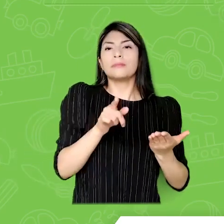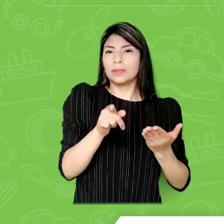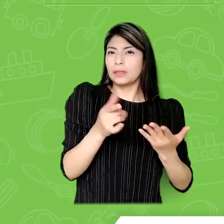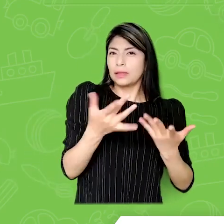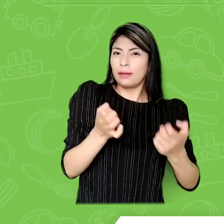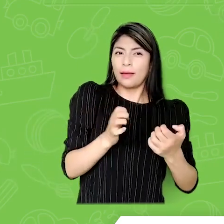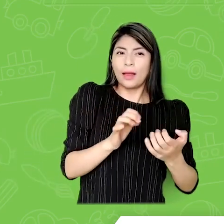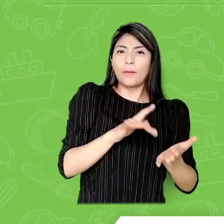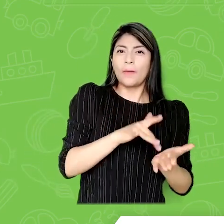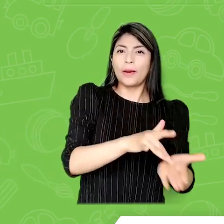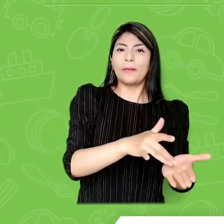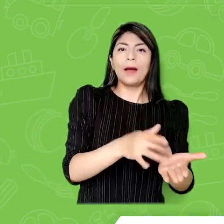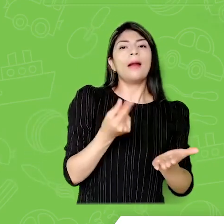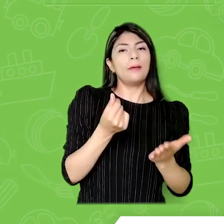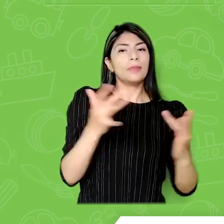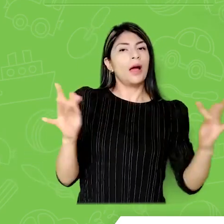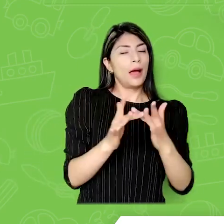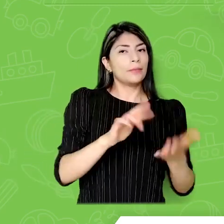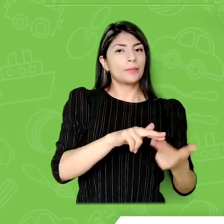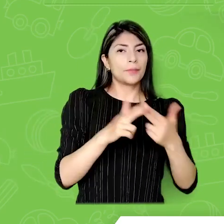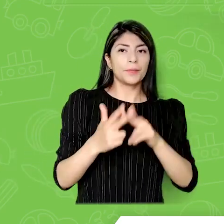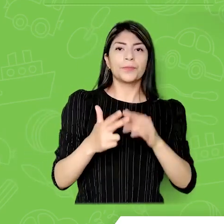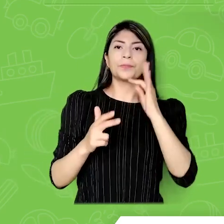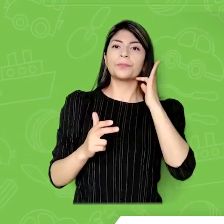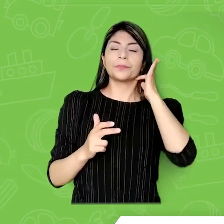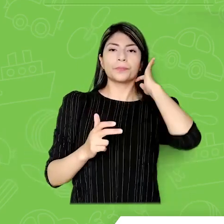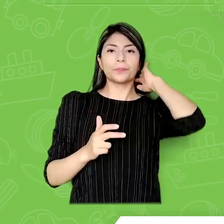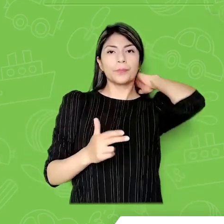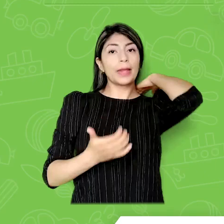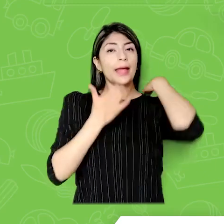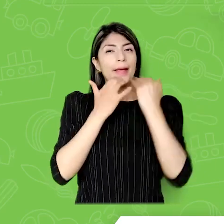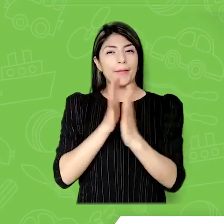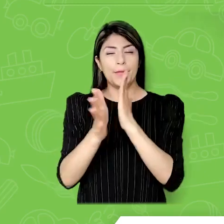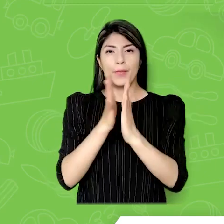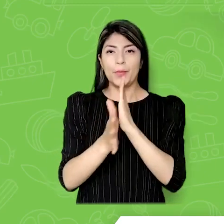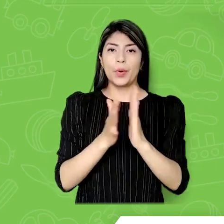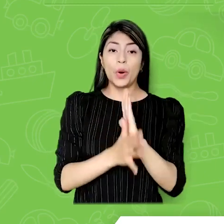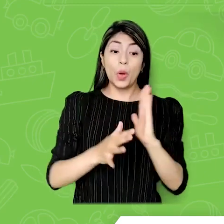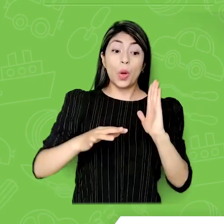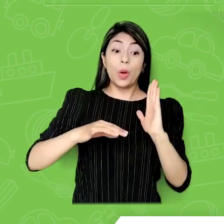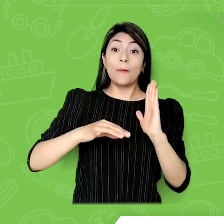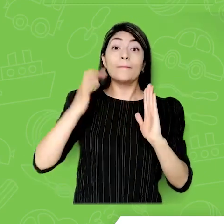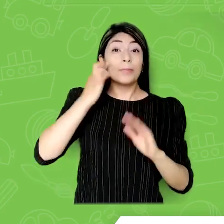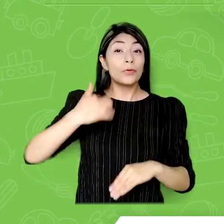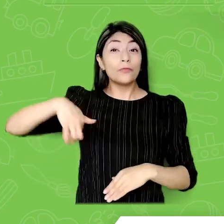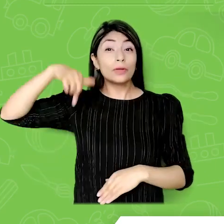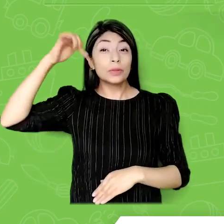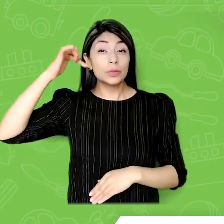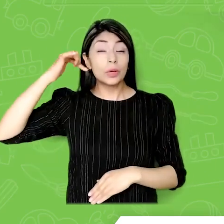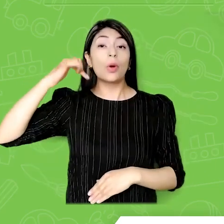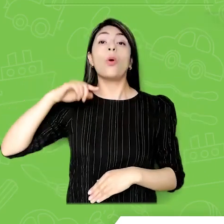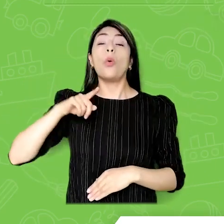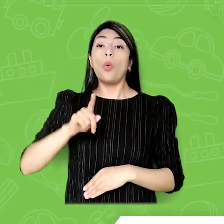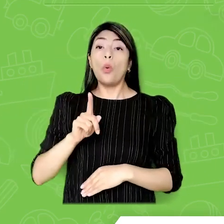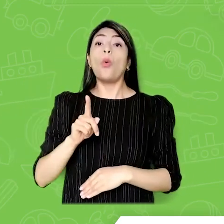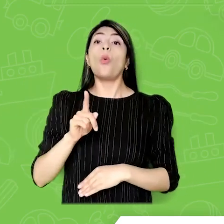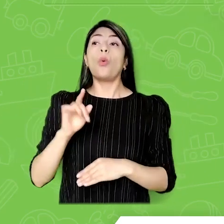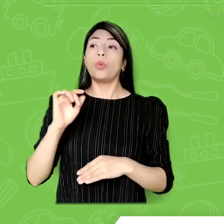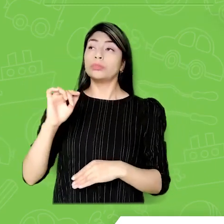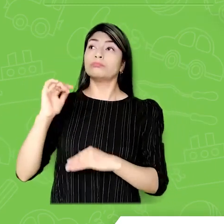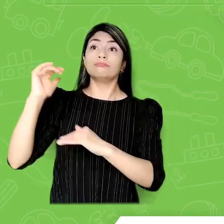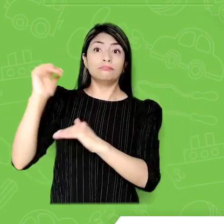Para el nivel profesional, un salario y medio mínimo diario legal vigente. Para los niveles